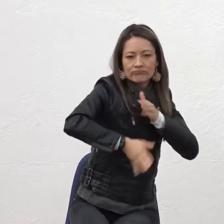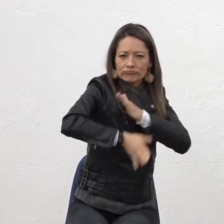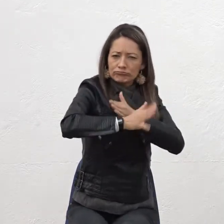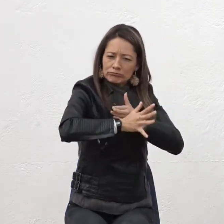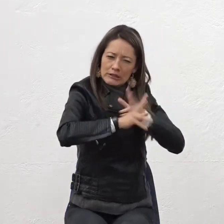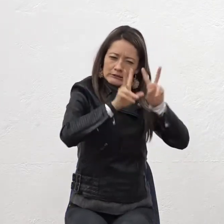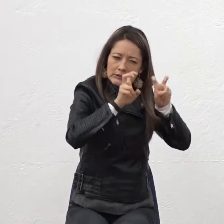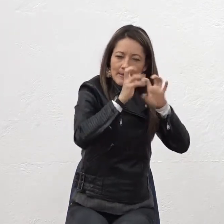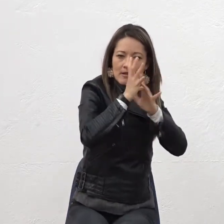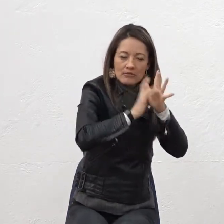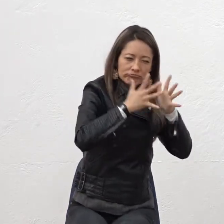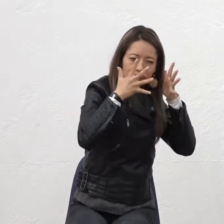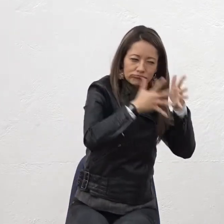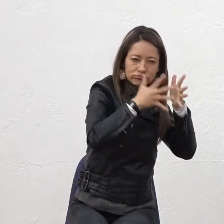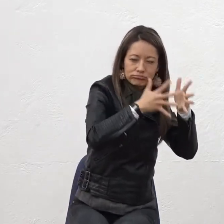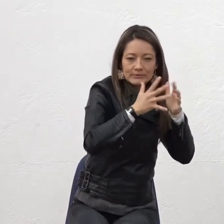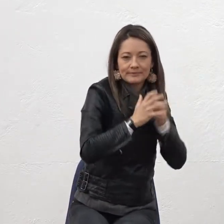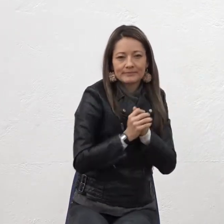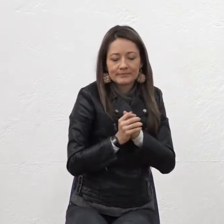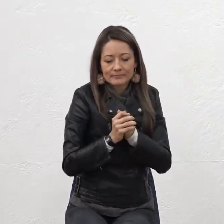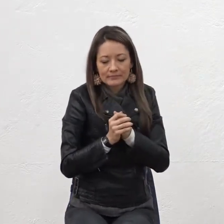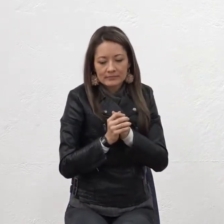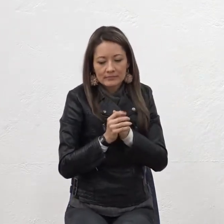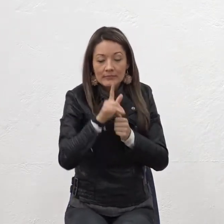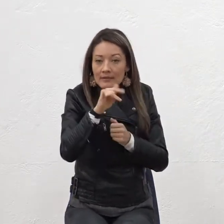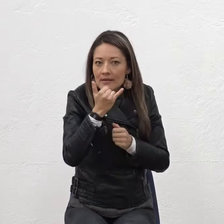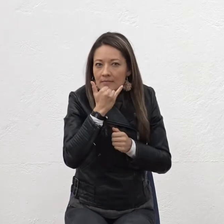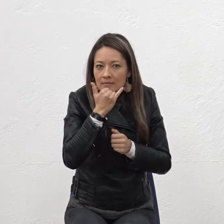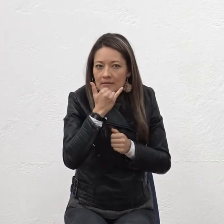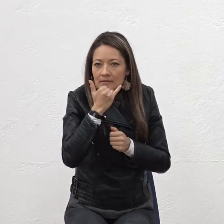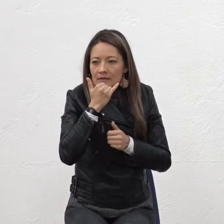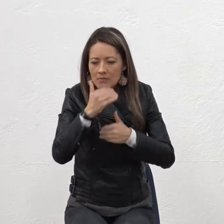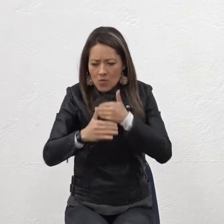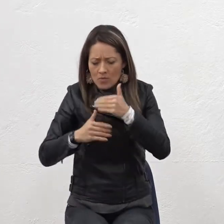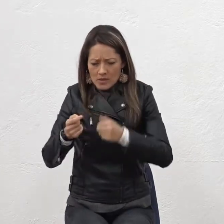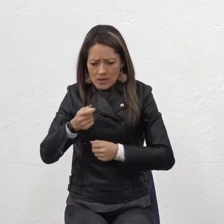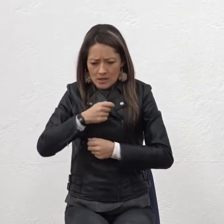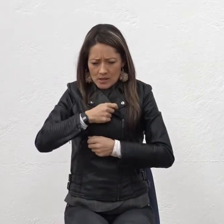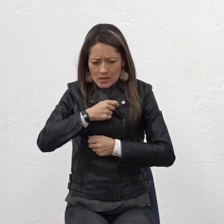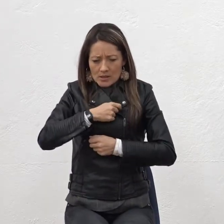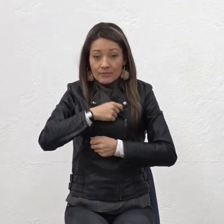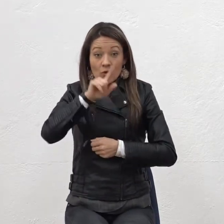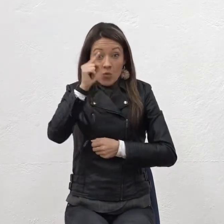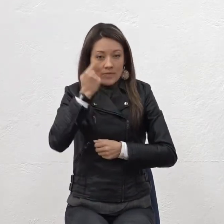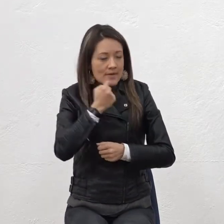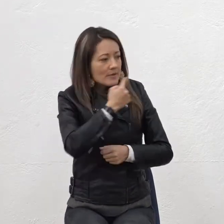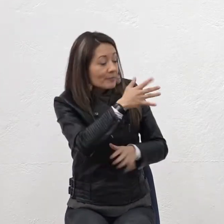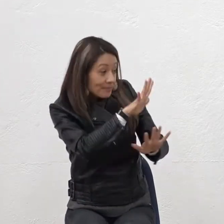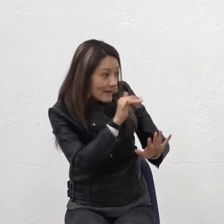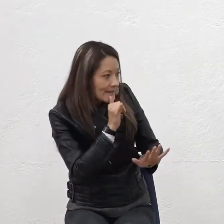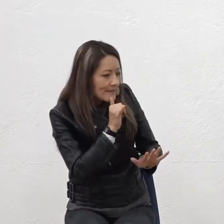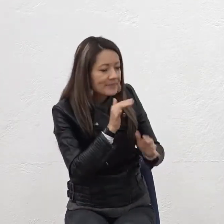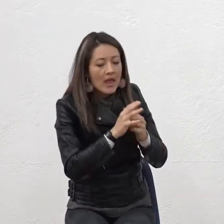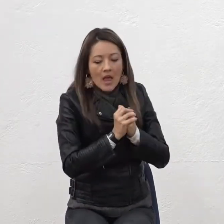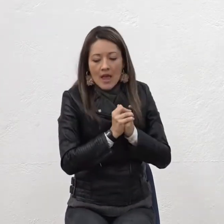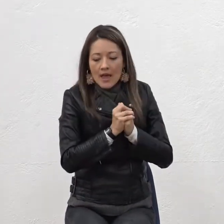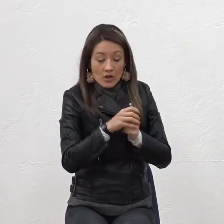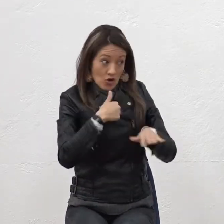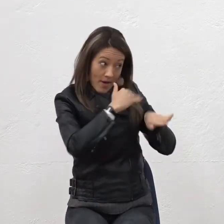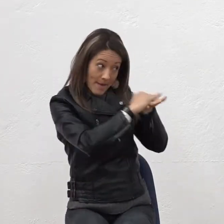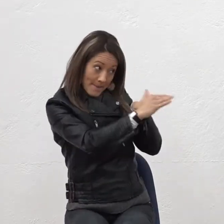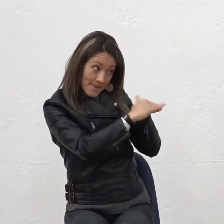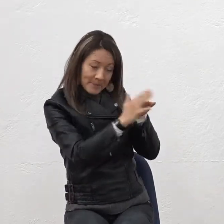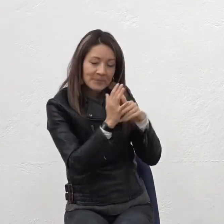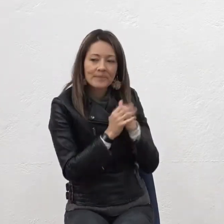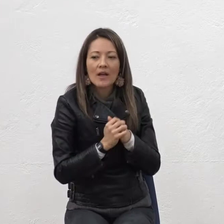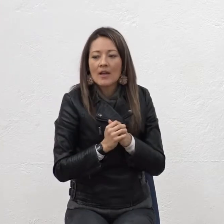de Jesús. Eso empezó a hacer mella en mi corazón. Un día me dijo, mira Jackie, yo te